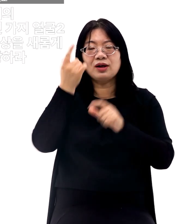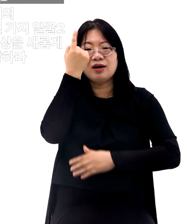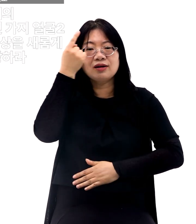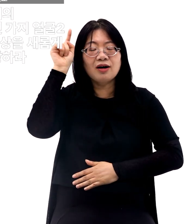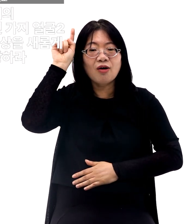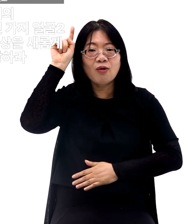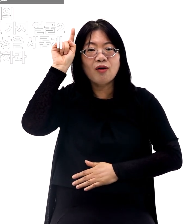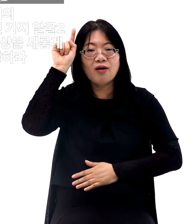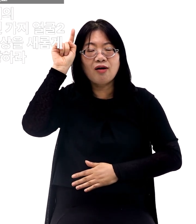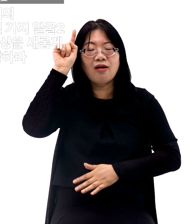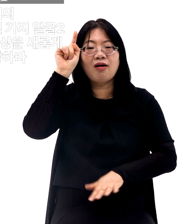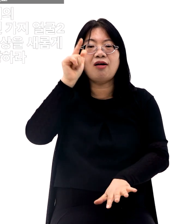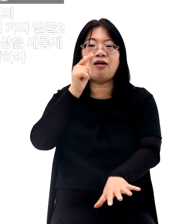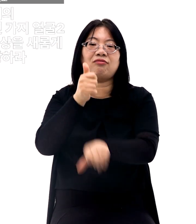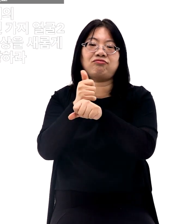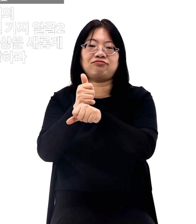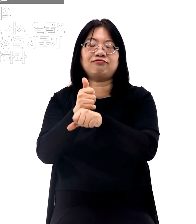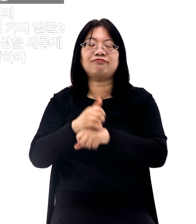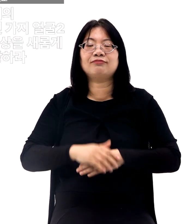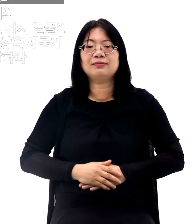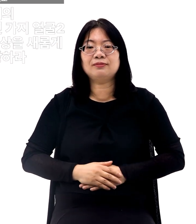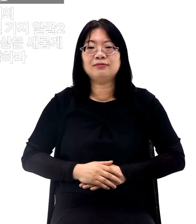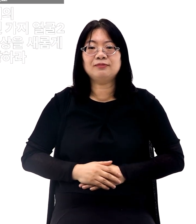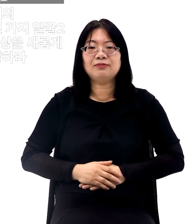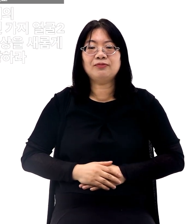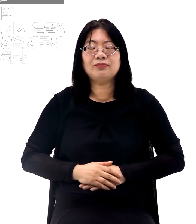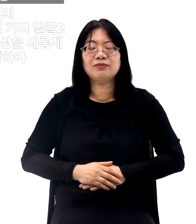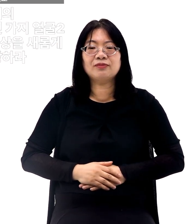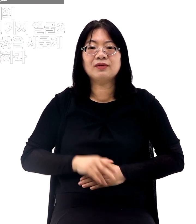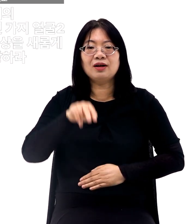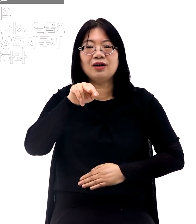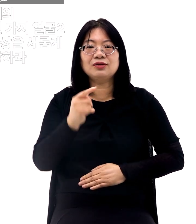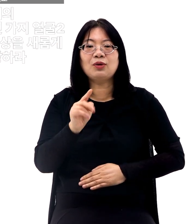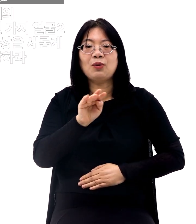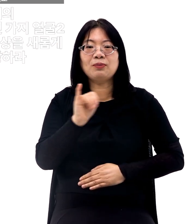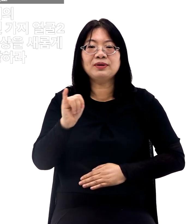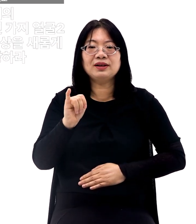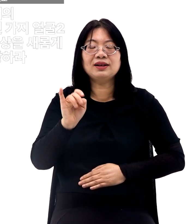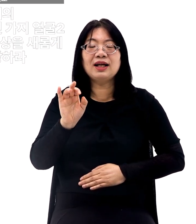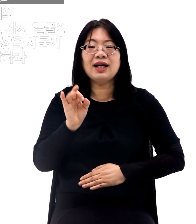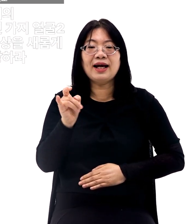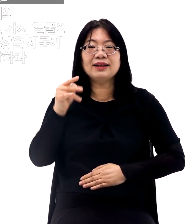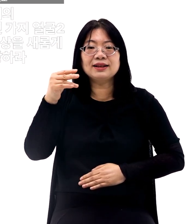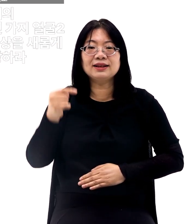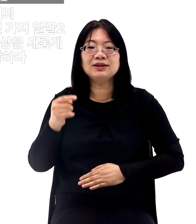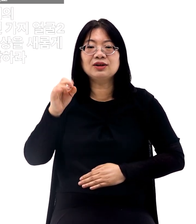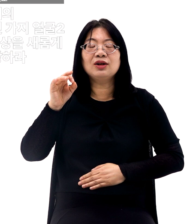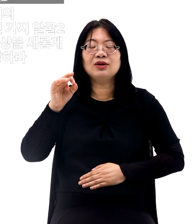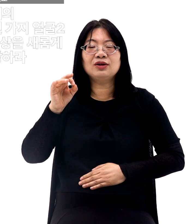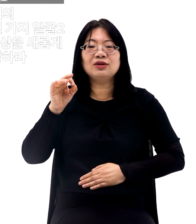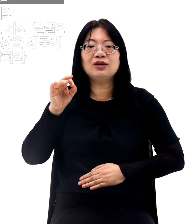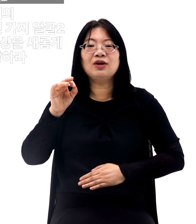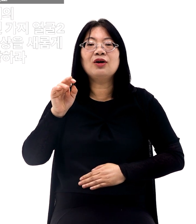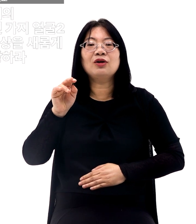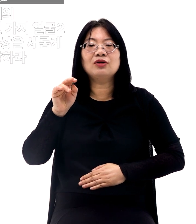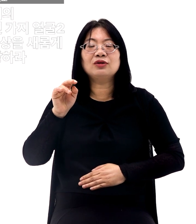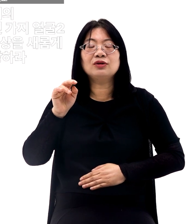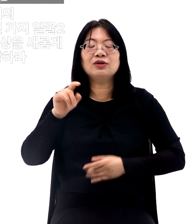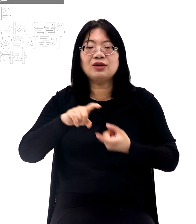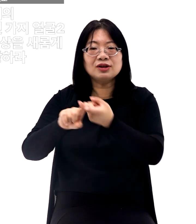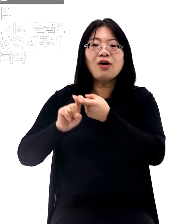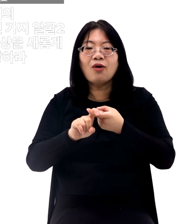러시아에 귀속이 되어서 소비에트 유니언이라는 이름으로 소련 그랬어요.